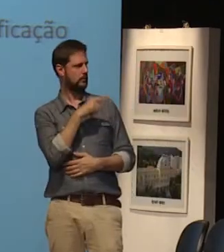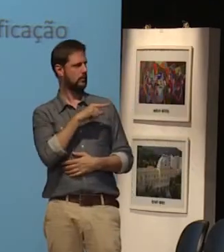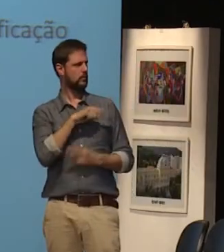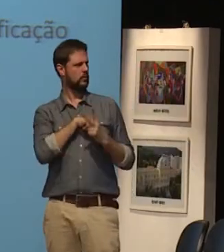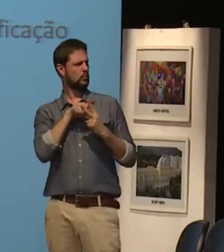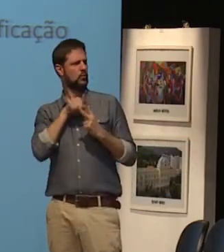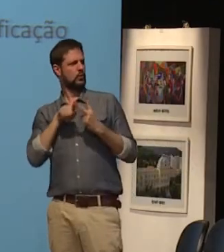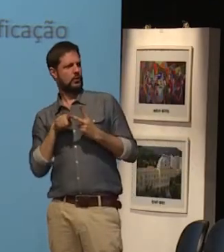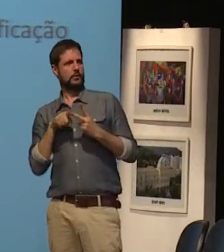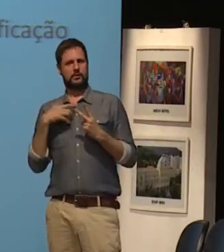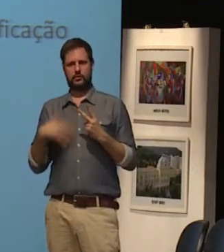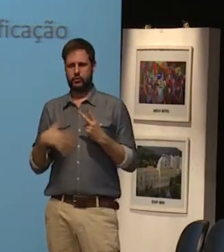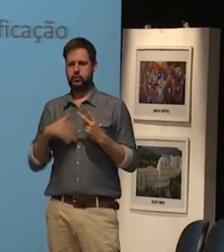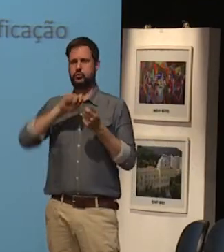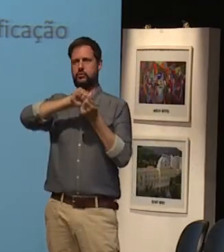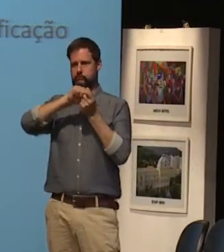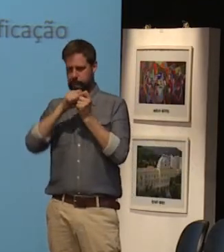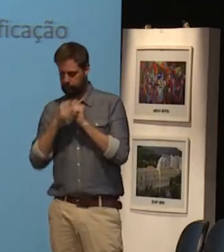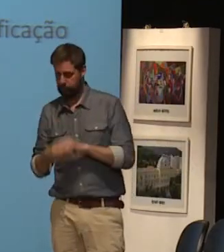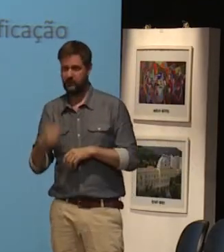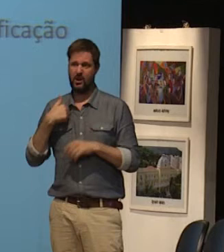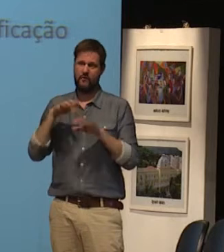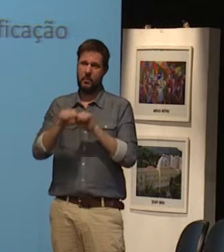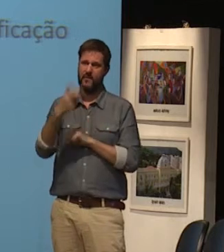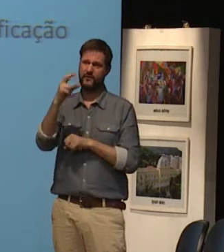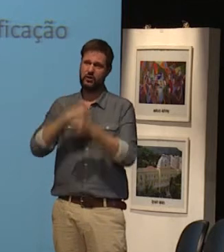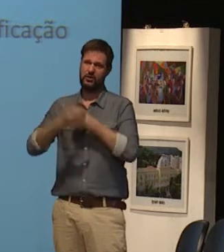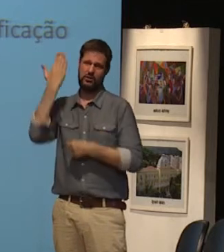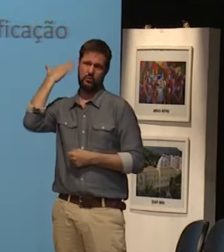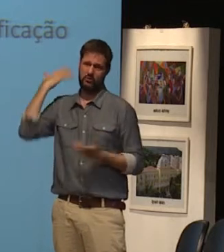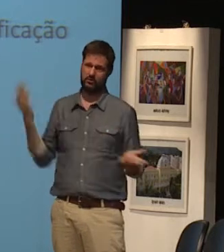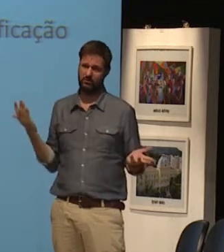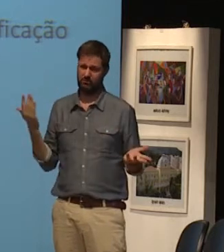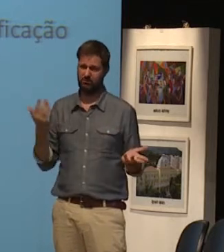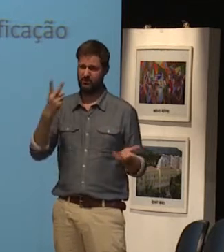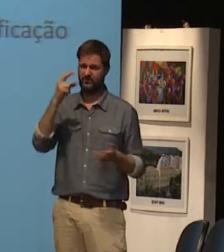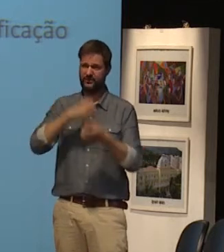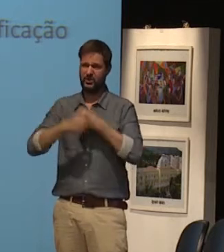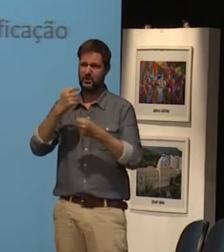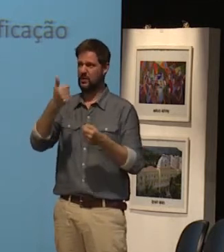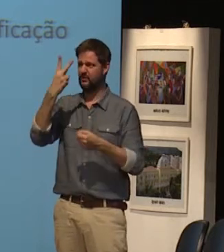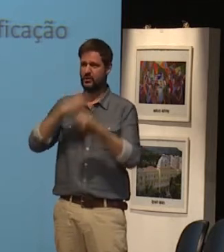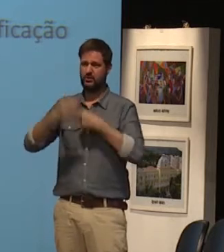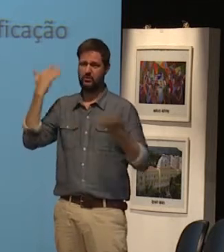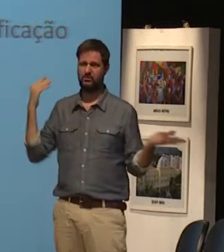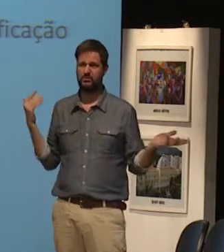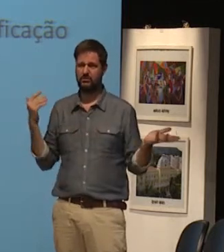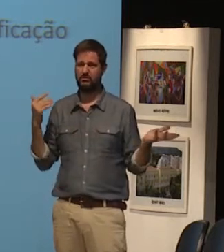educação básica, então eu estava praticamente adaptando isso de novo. Então, parece que eu me formei uns